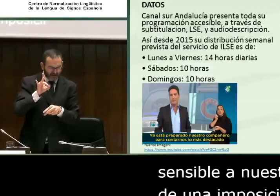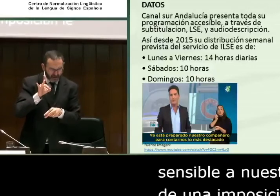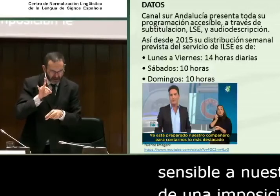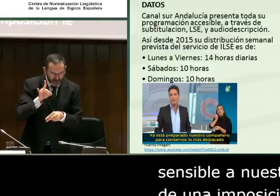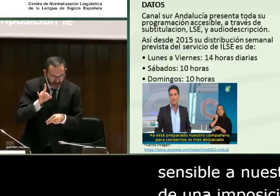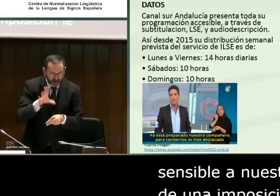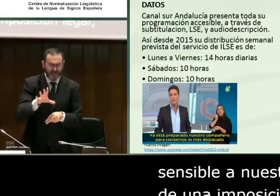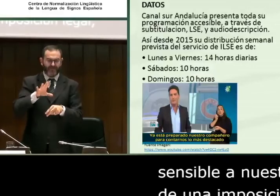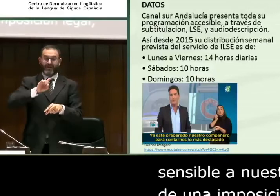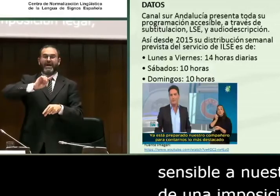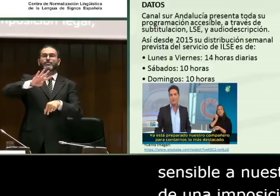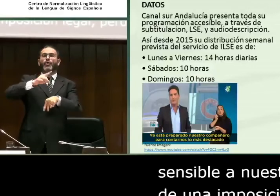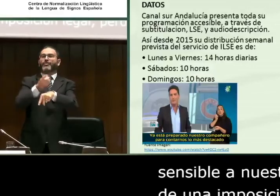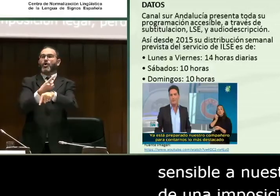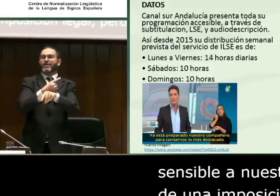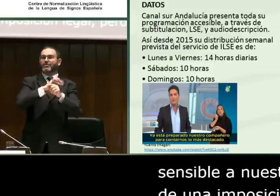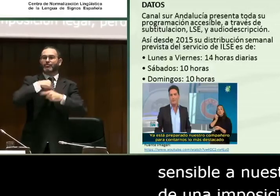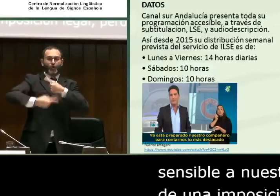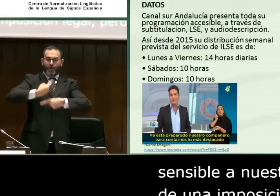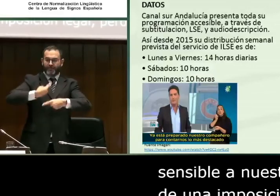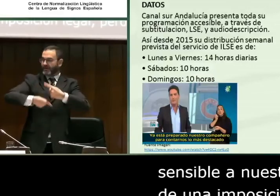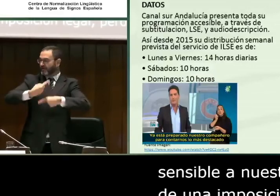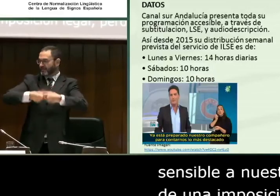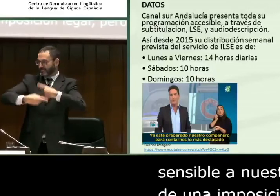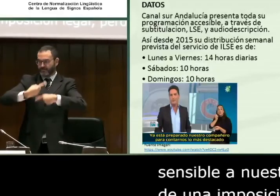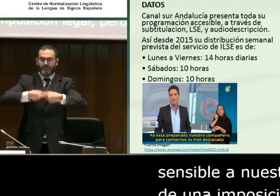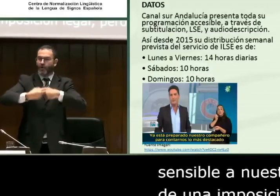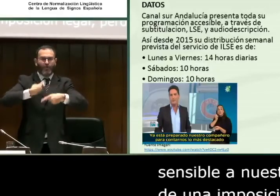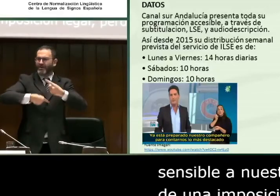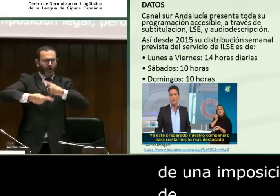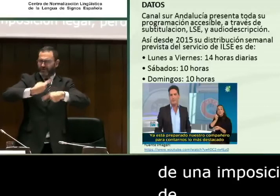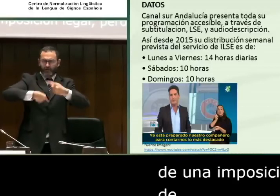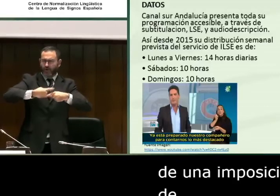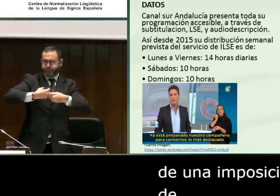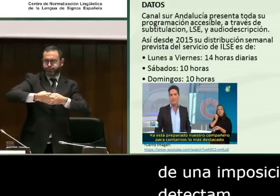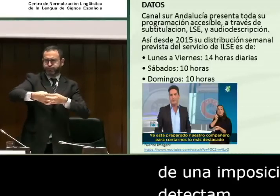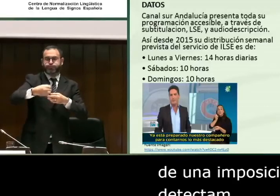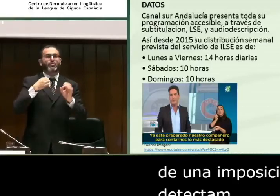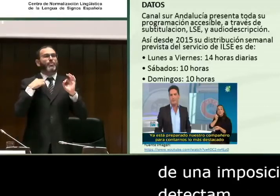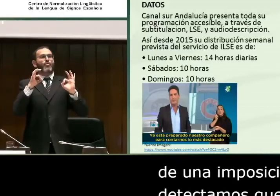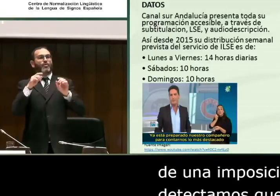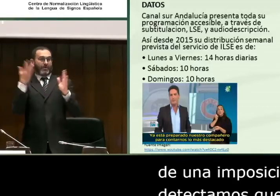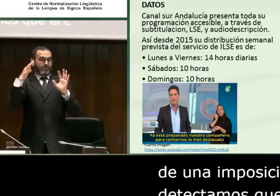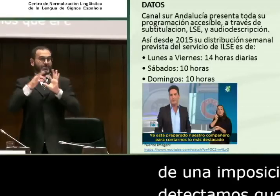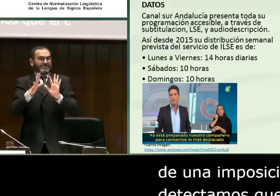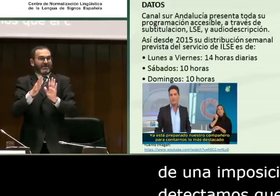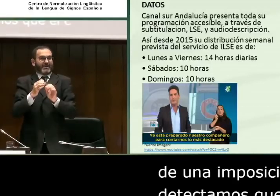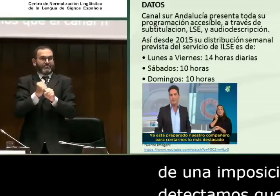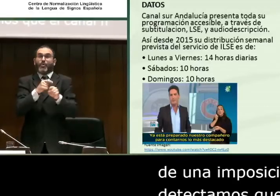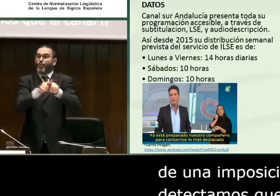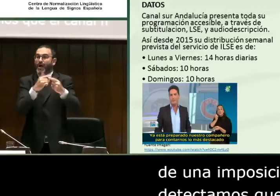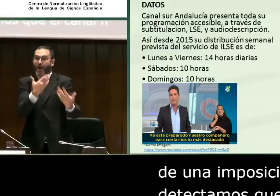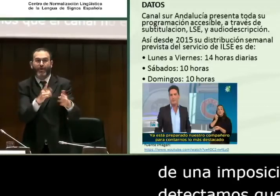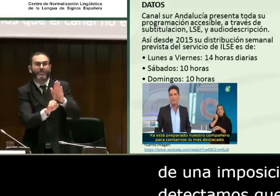el tradicional y el otro fuese completamente accesible todos los días, durante 14 horas cada día, en lengua de